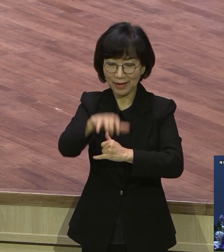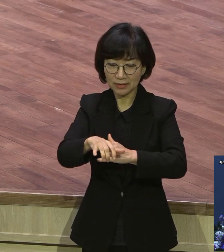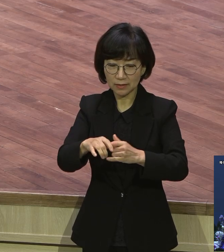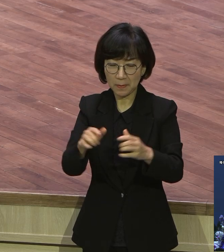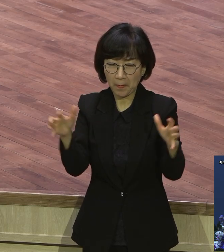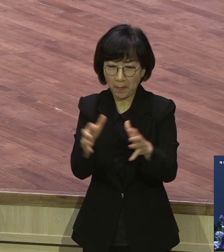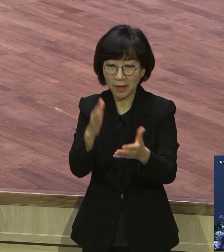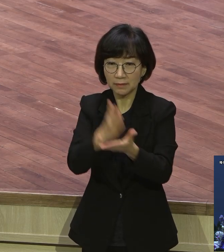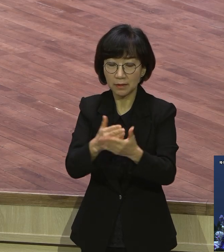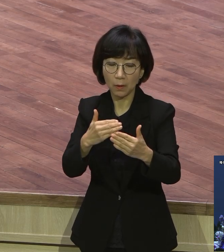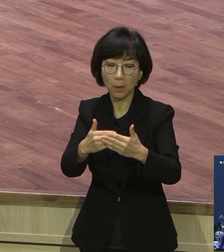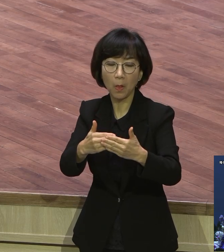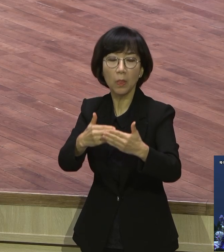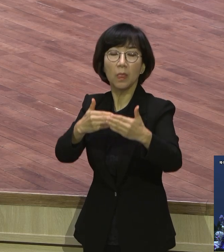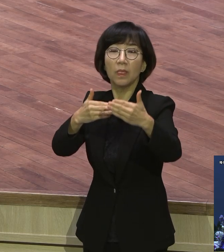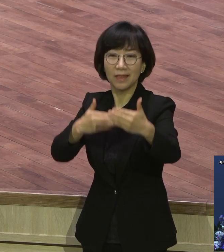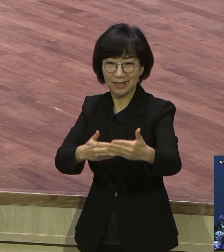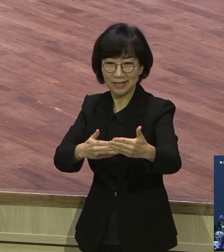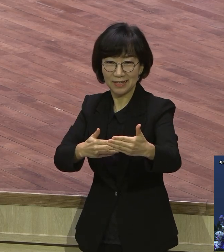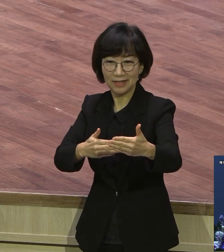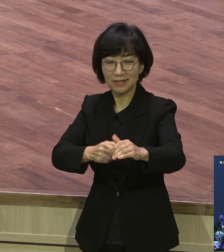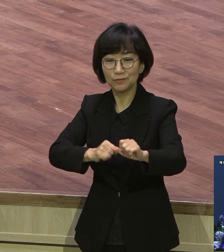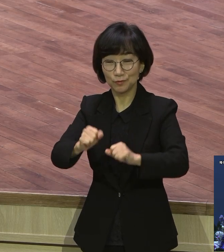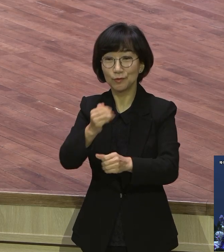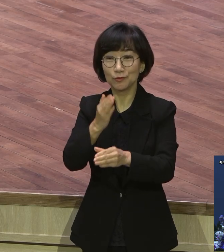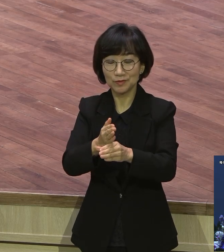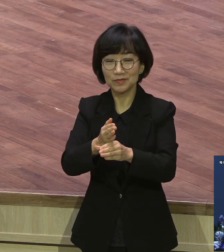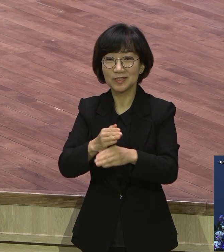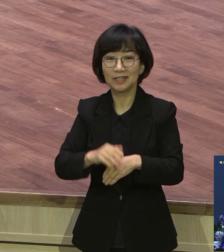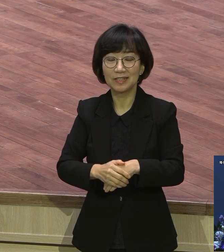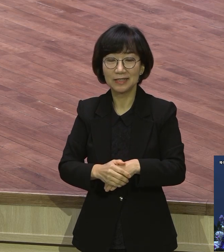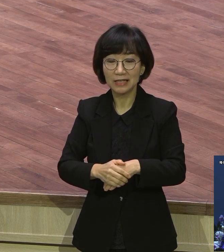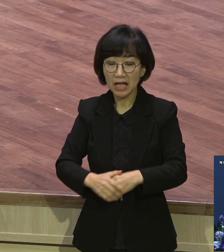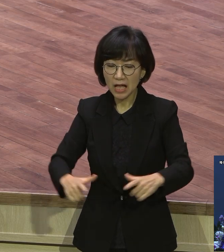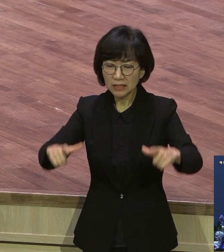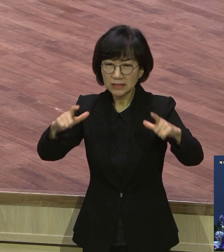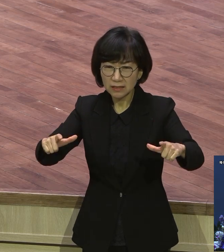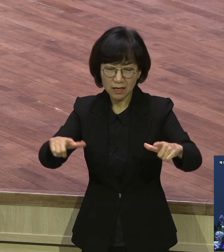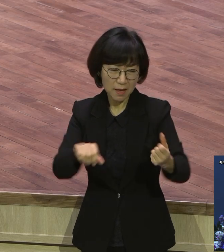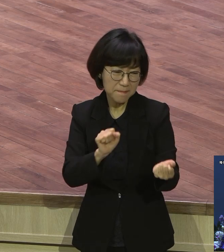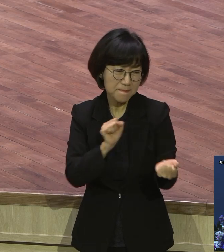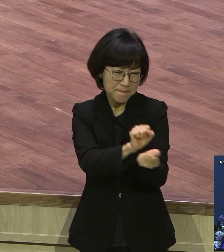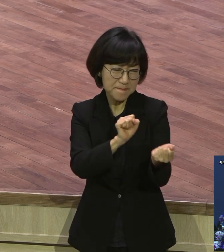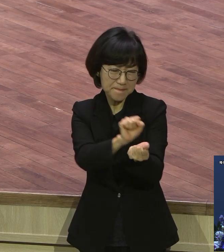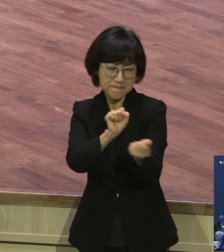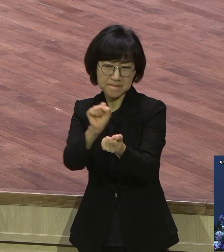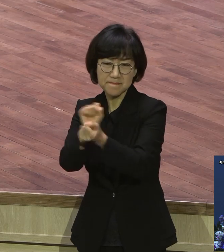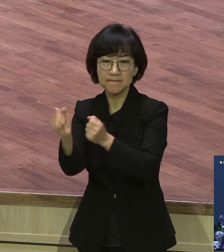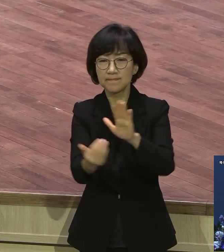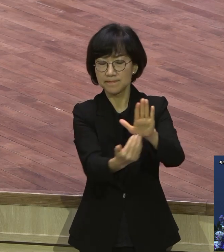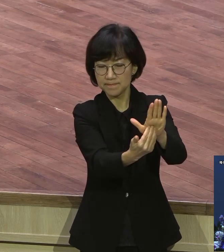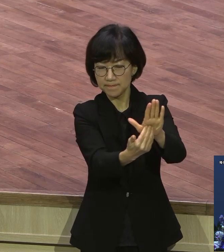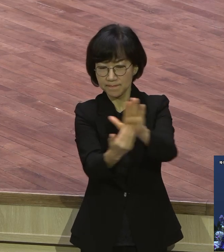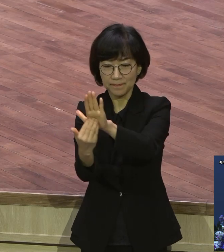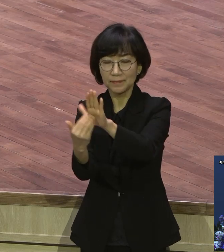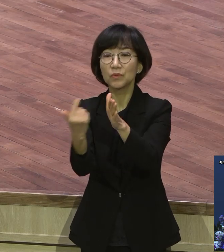있습니다. 어떻게 해서든지 지역 확산으로 계속되고 있는 이것을 막기 위해서